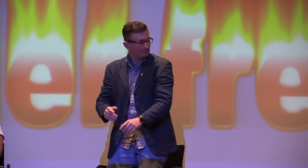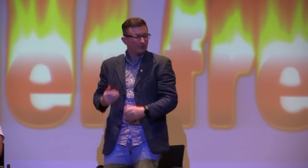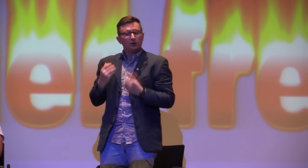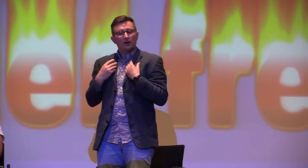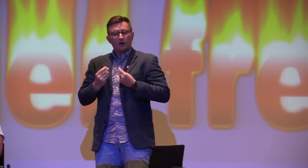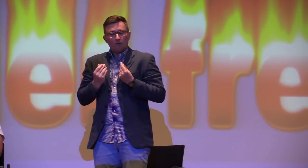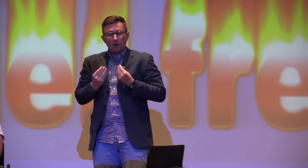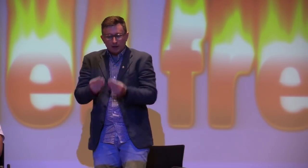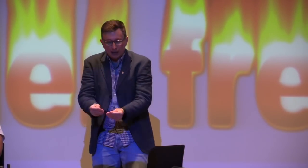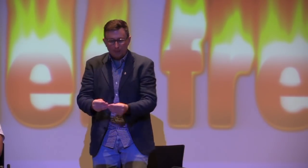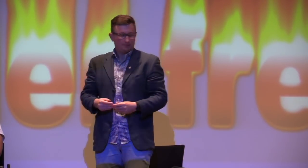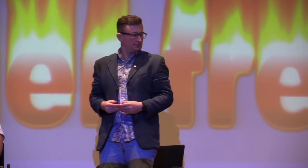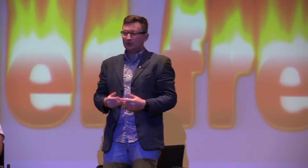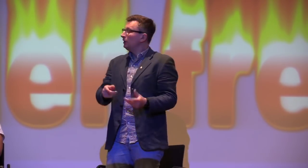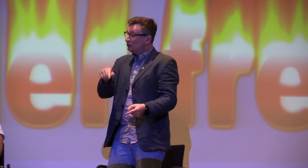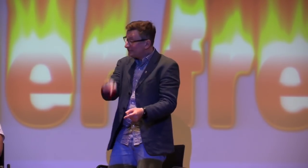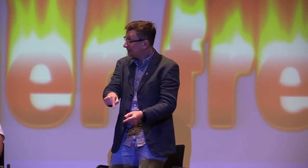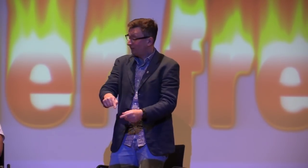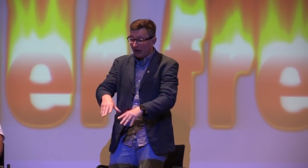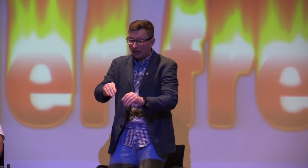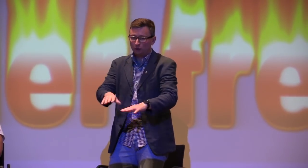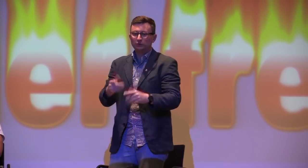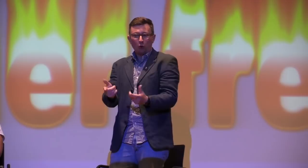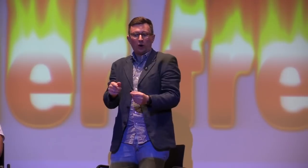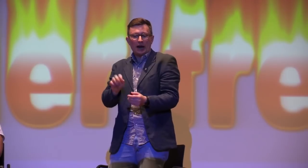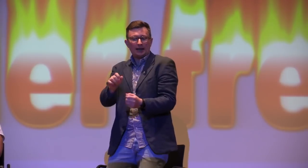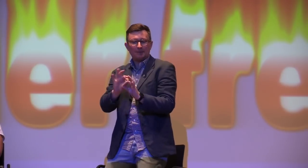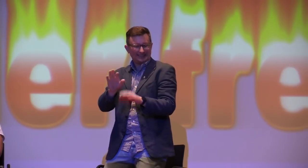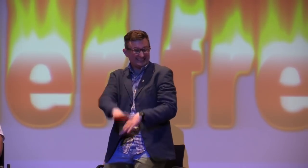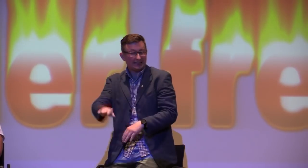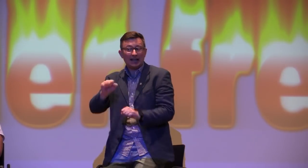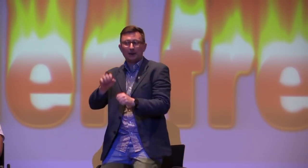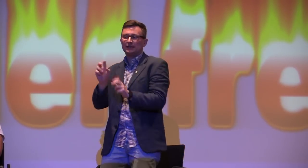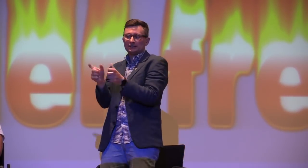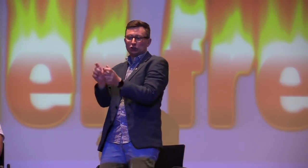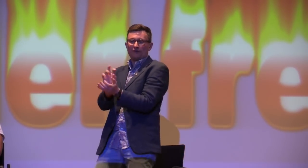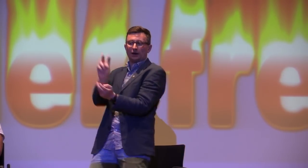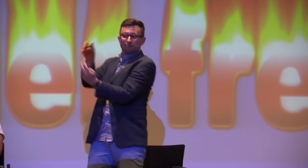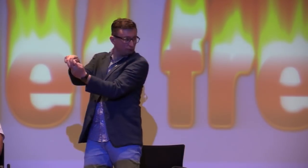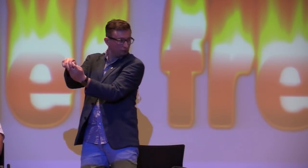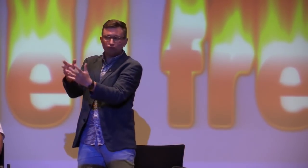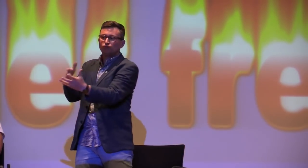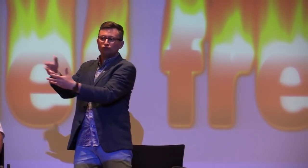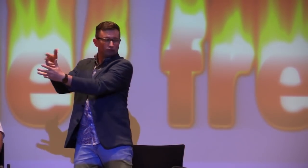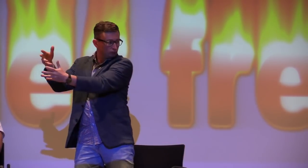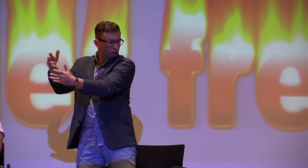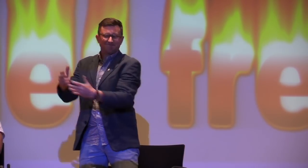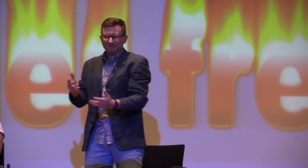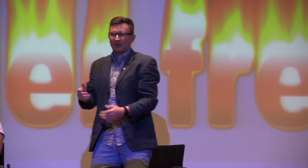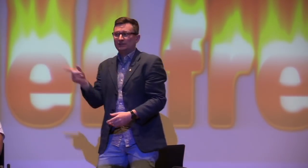Genau das ist es. Wenn eben gesagt wird, du sollst nicht zocken an der Playstation, du sollst eben die anderen Sachen machen. Ich glaube, das ist